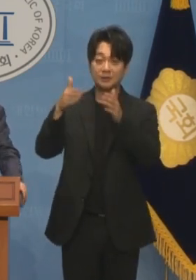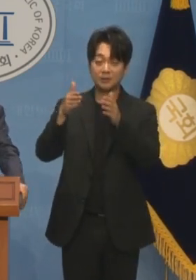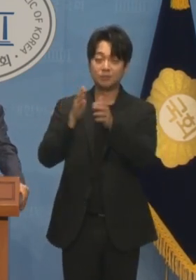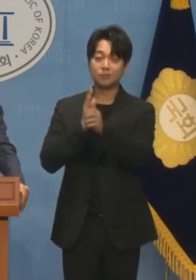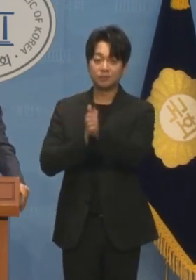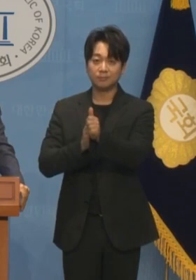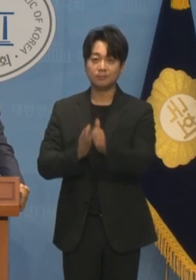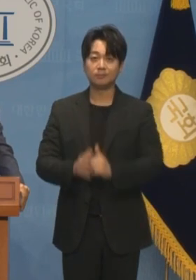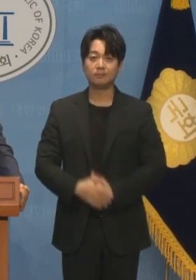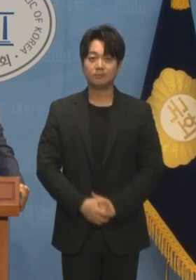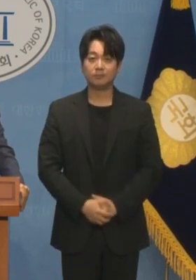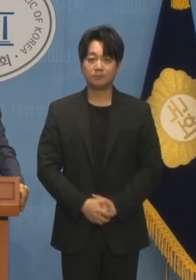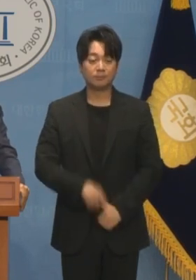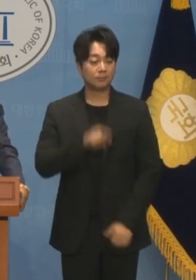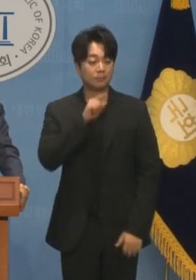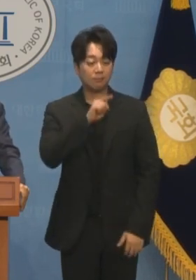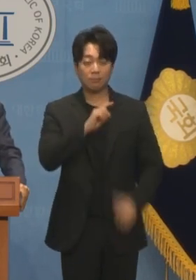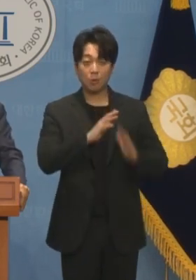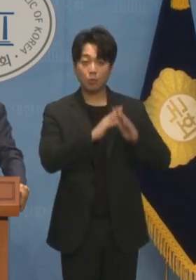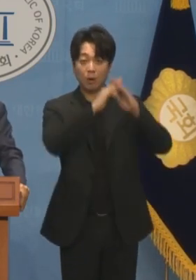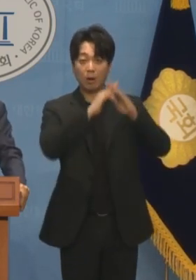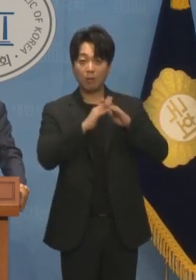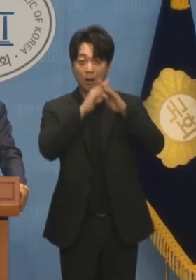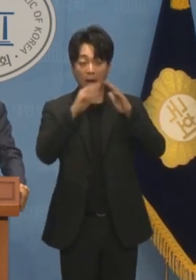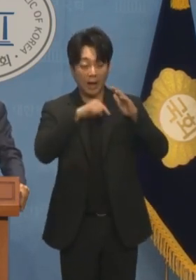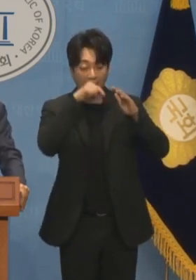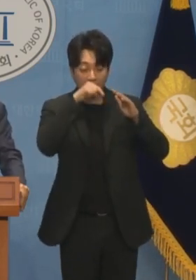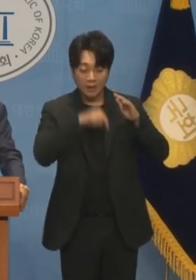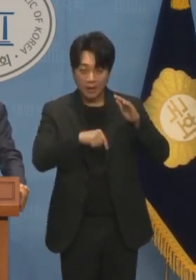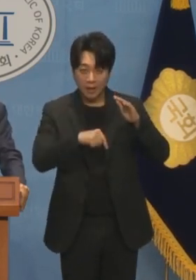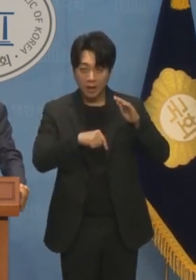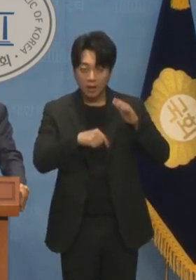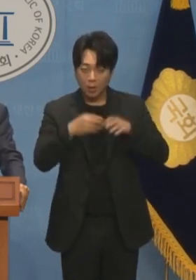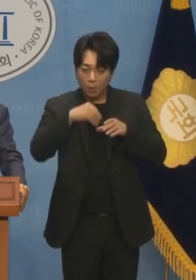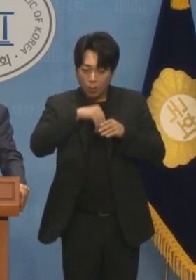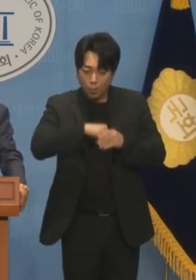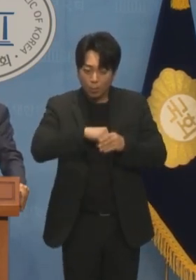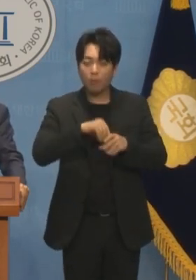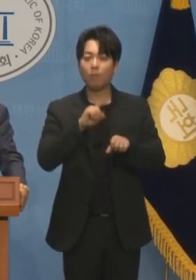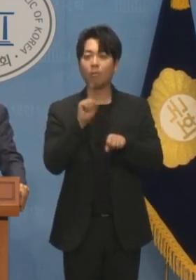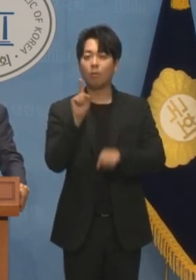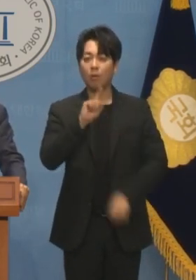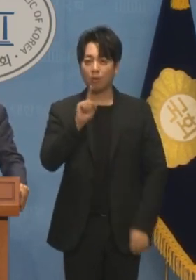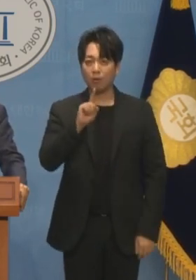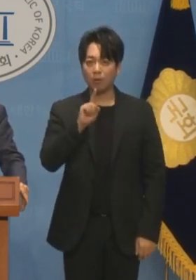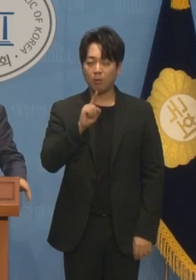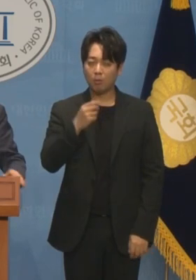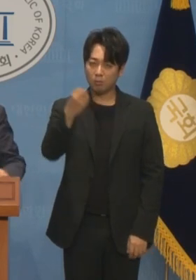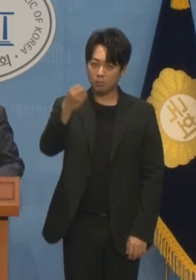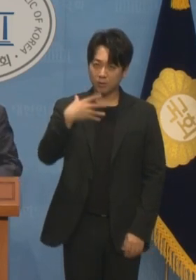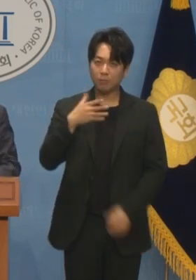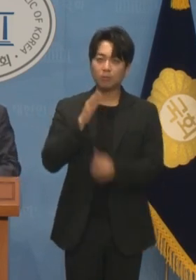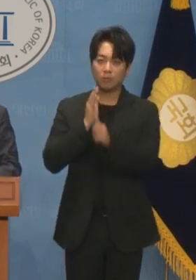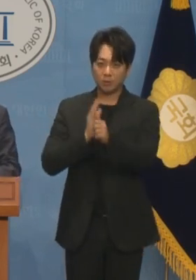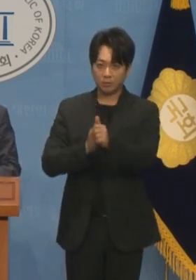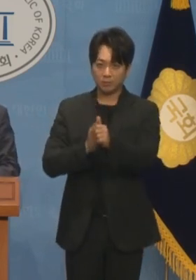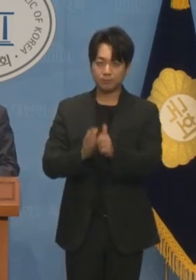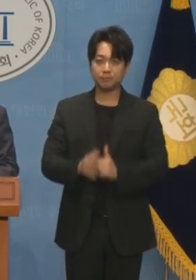대체 흉관 안에 무엇을 넣었는지 밝히십시오. 살아있는